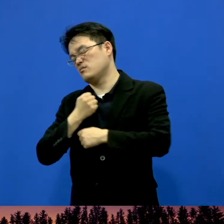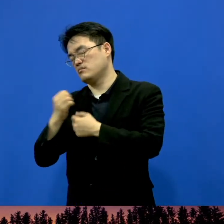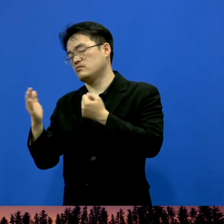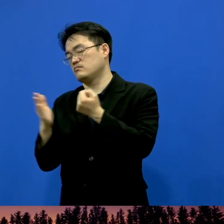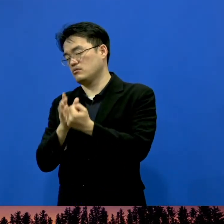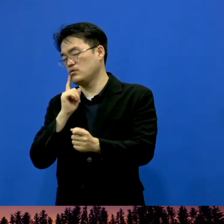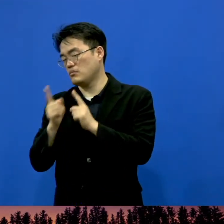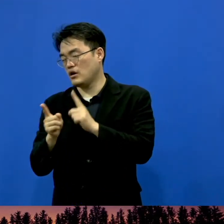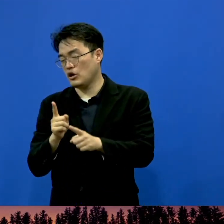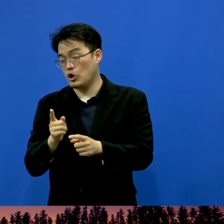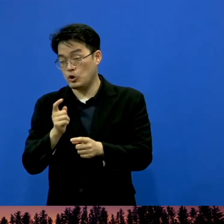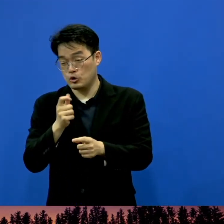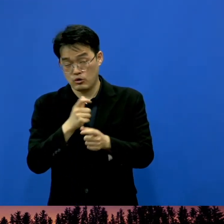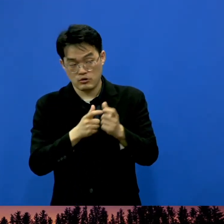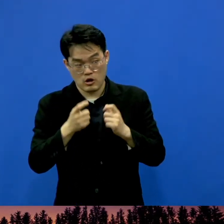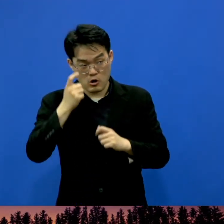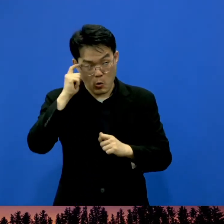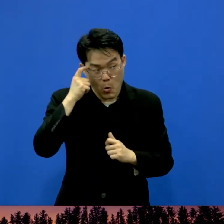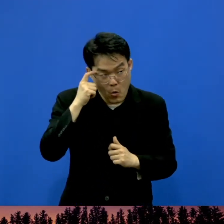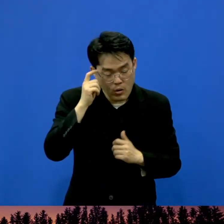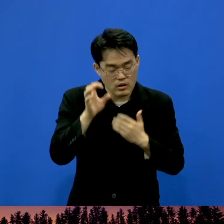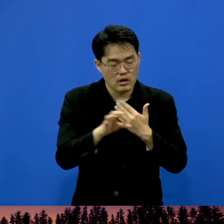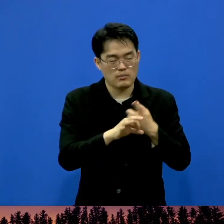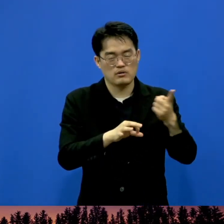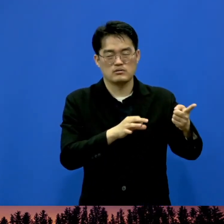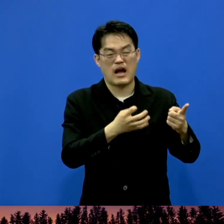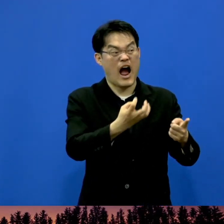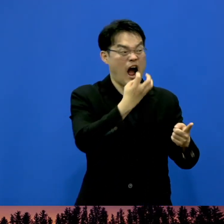조금이라도 생각을 했더라면 그런 죄를 짓지 않을 거랍니다.